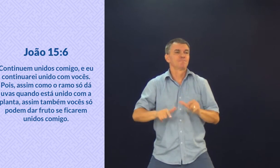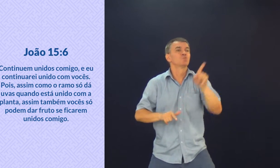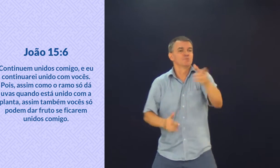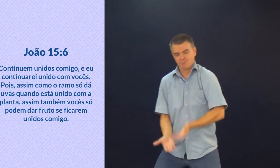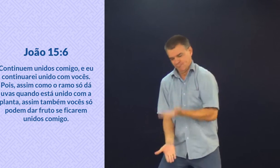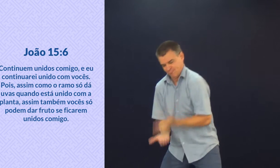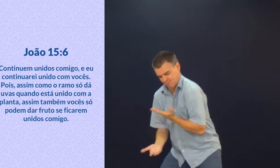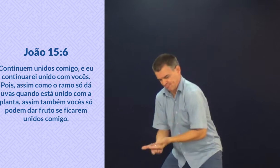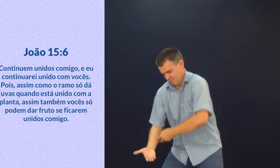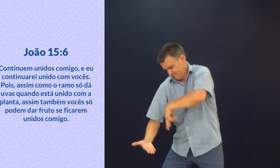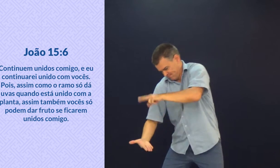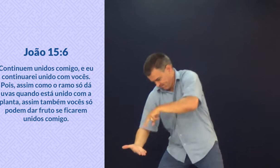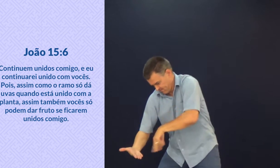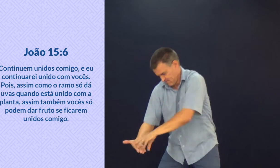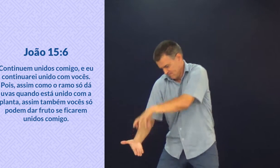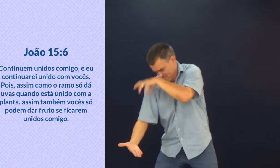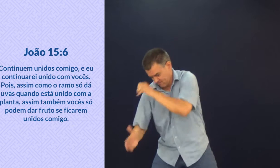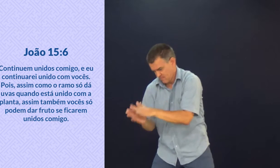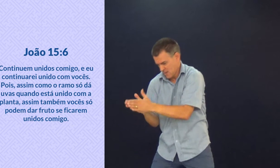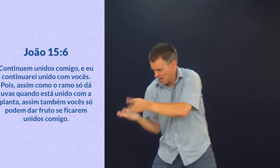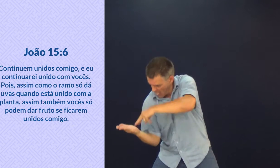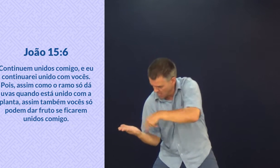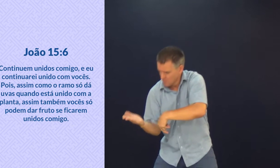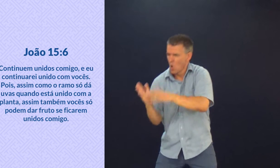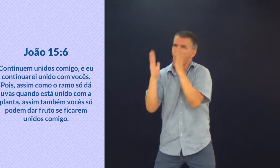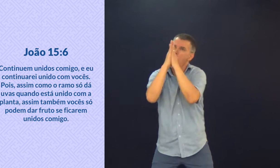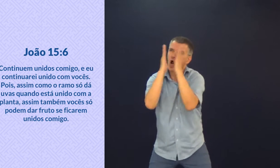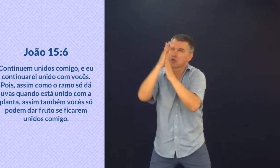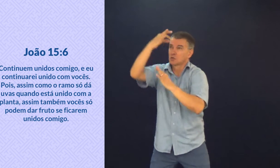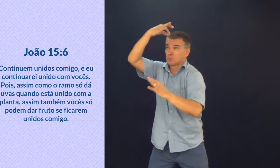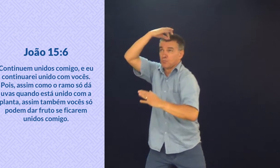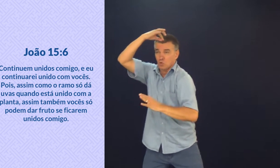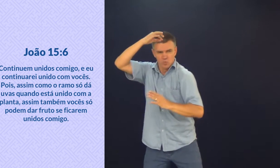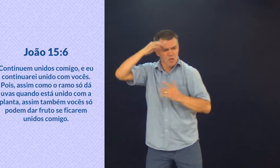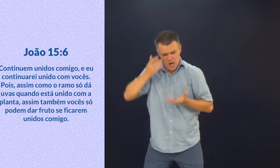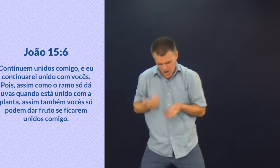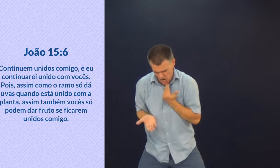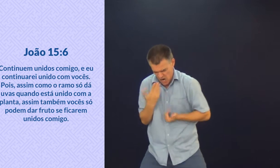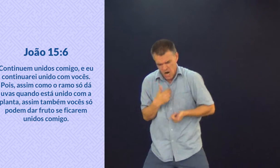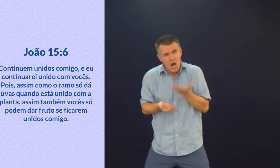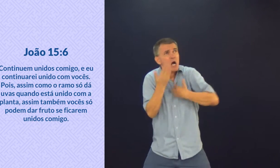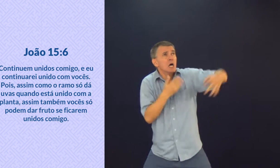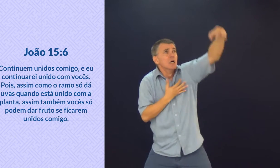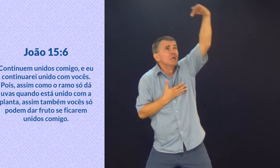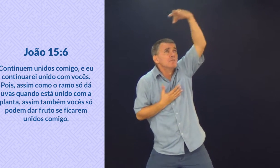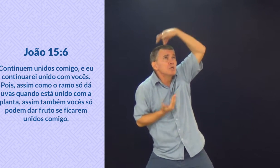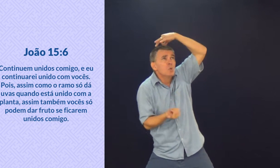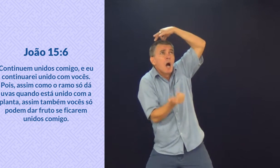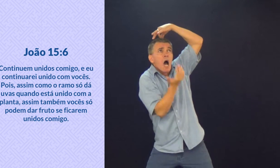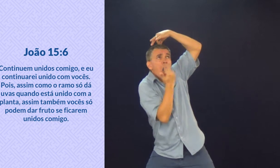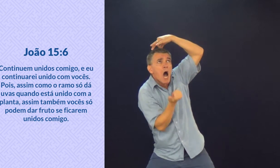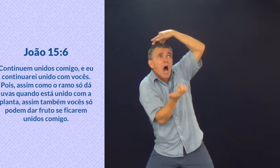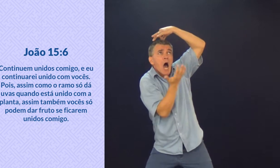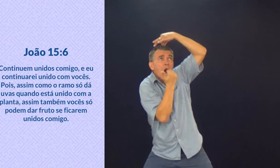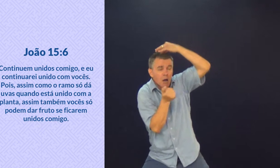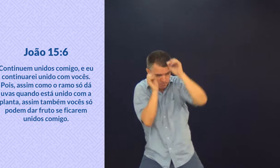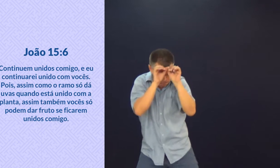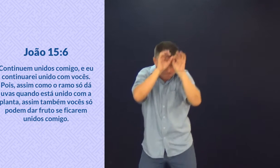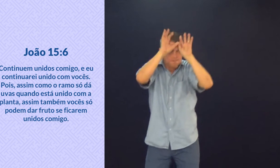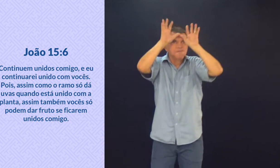você trabalha você estuda você lê ora se alimenta da palavra de deus e